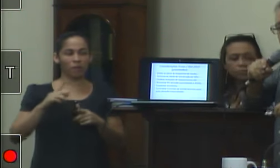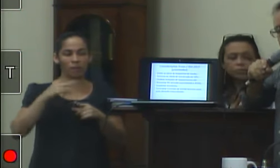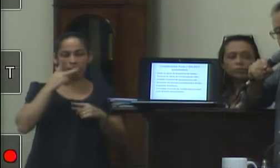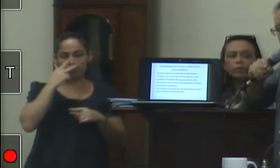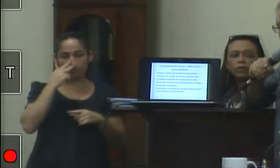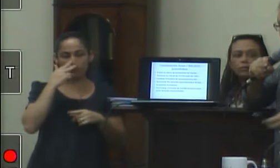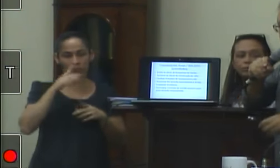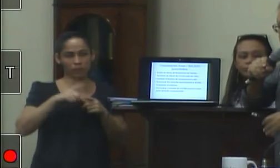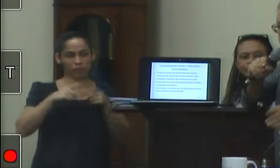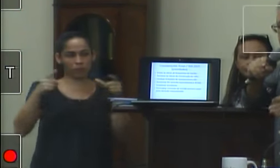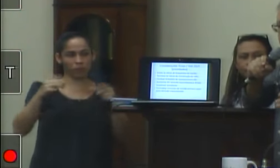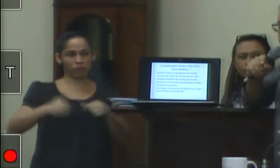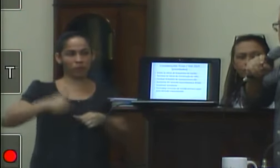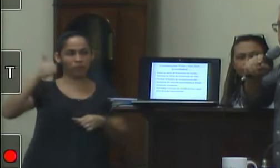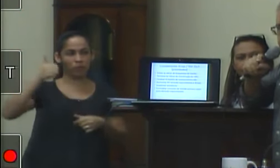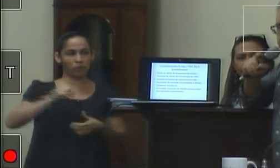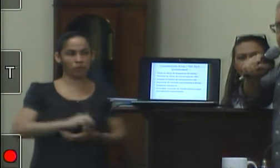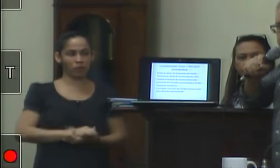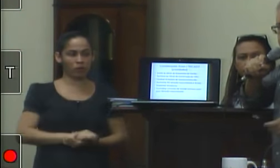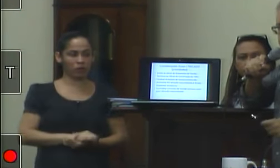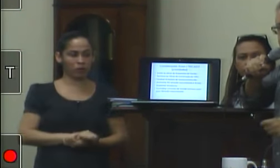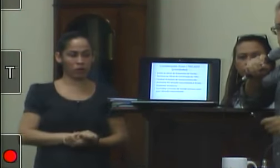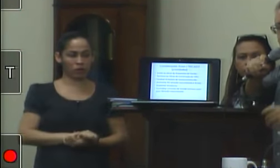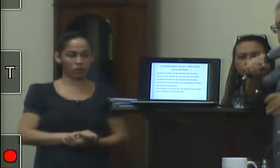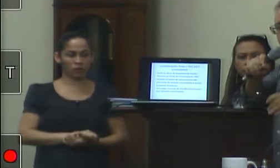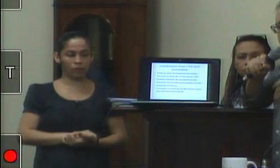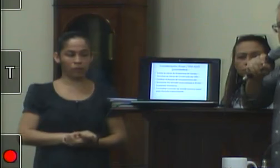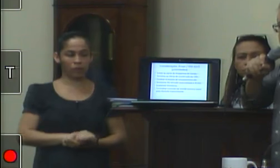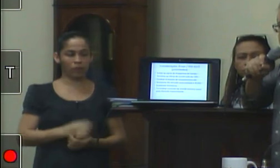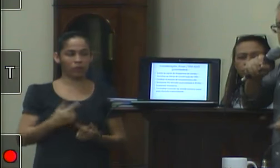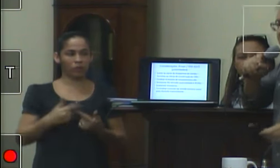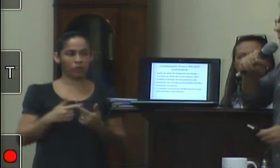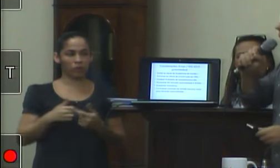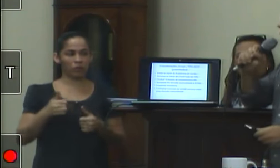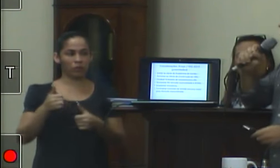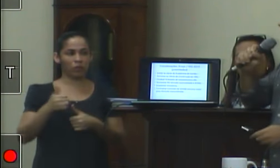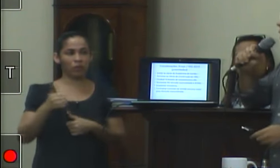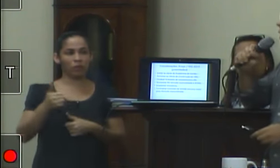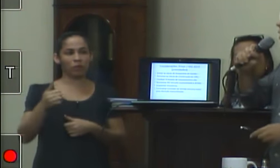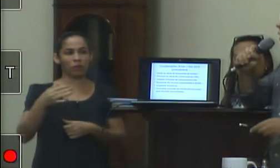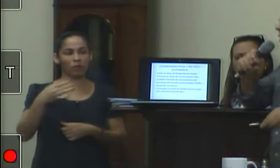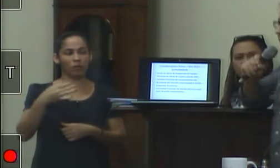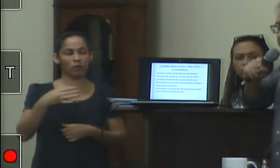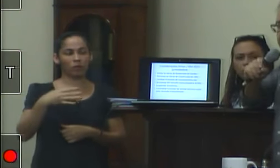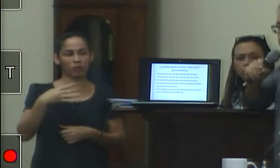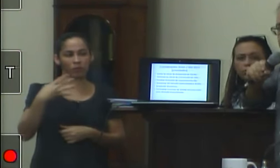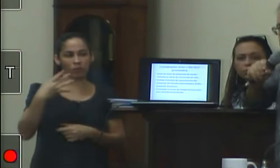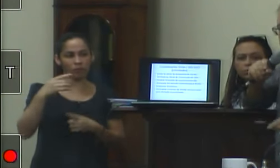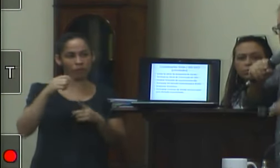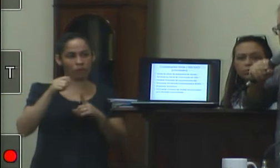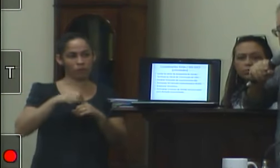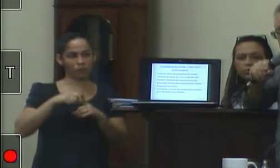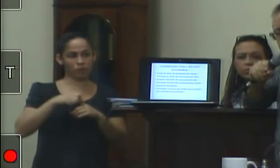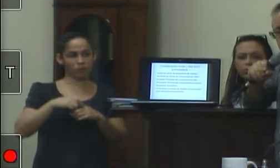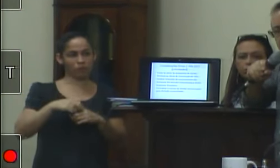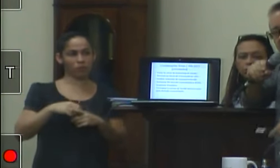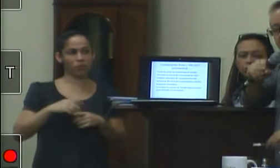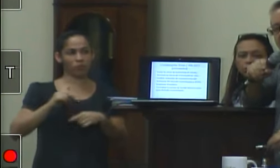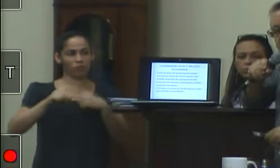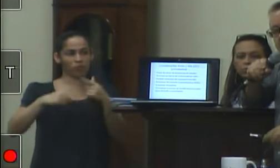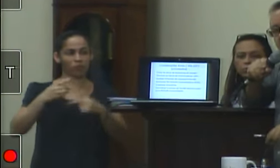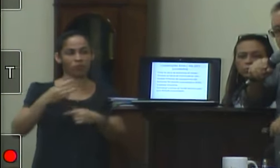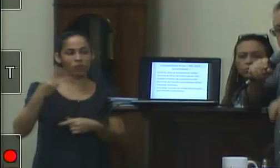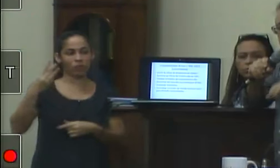ele foi melhor, se podemos dizer assim, do que o primeiro quadrimestre. E a gente espera que o terceiro seja melhor do que